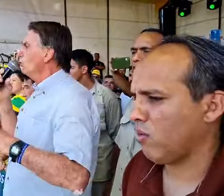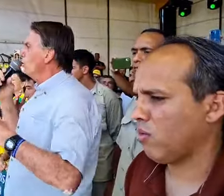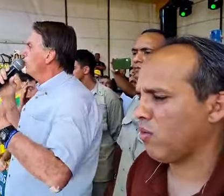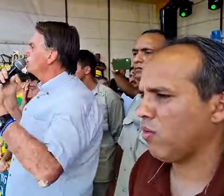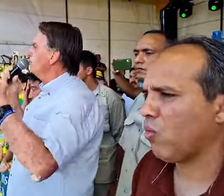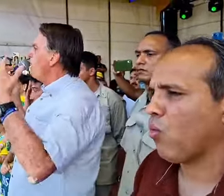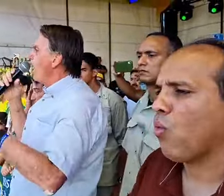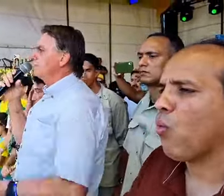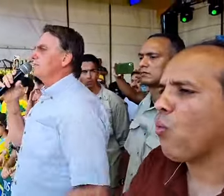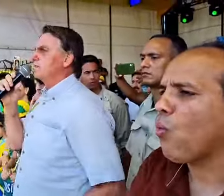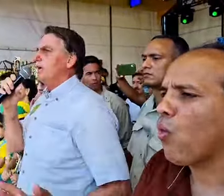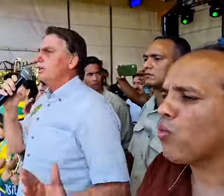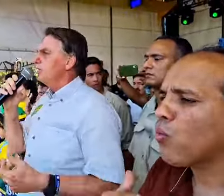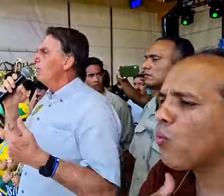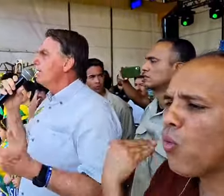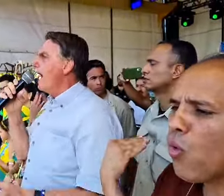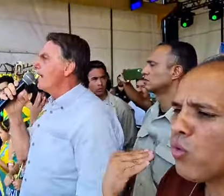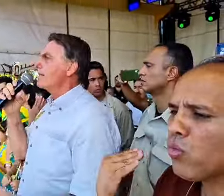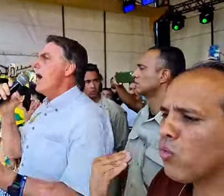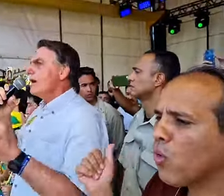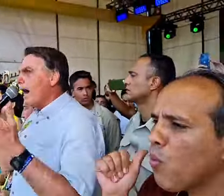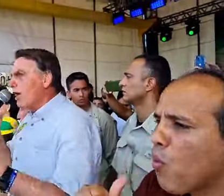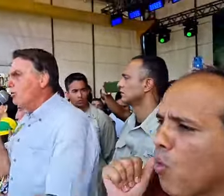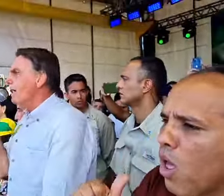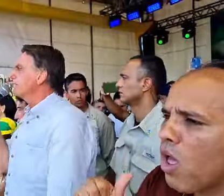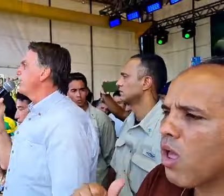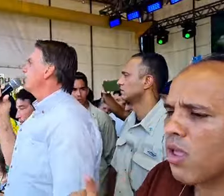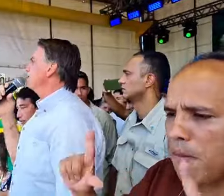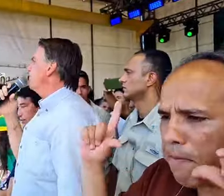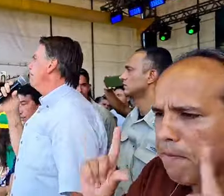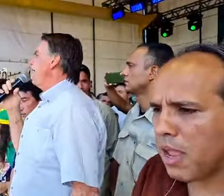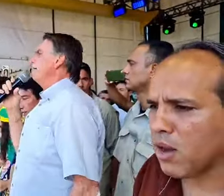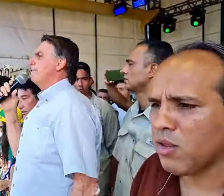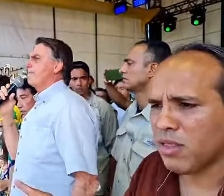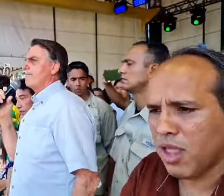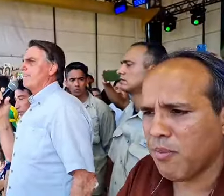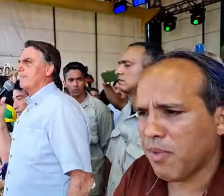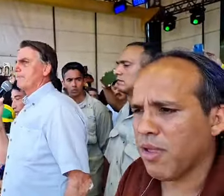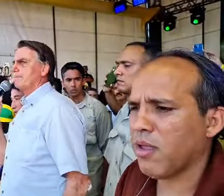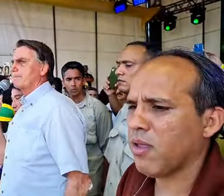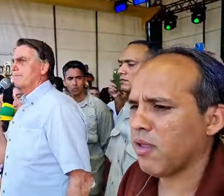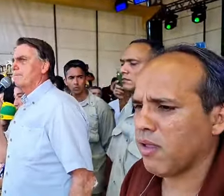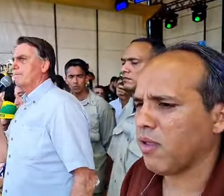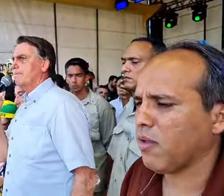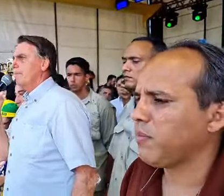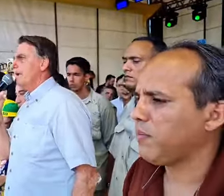40%. O número de mortes de mulheres caiu bastante também.